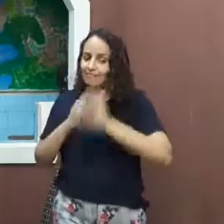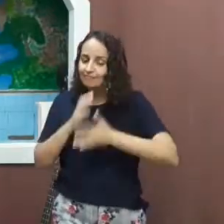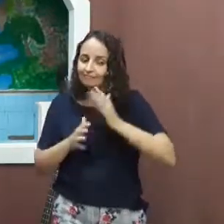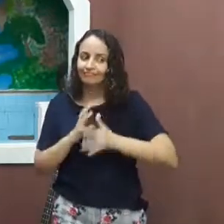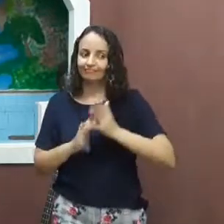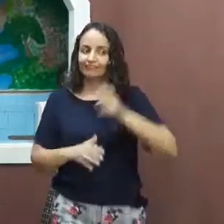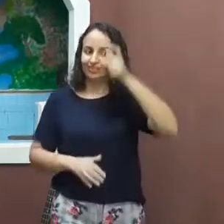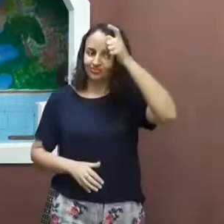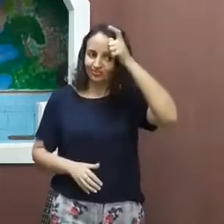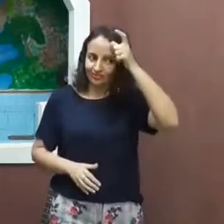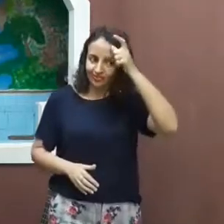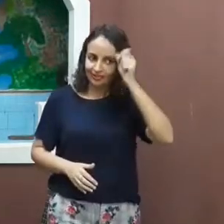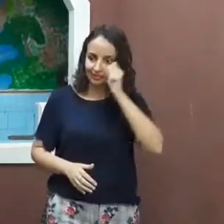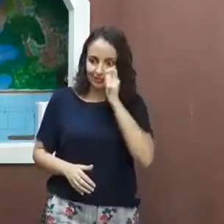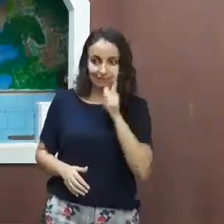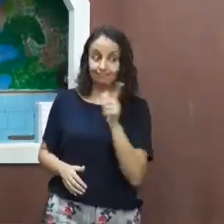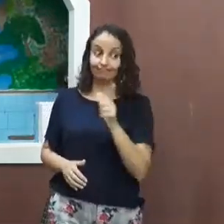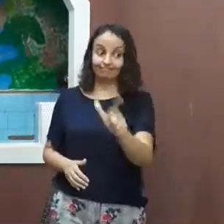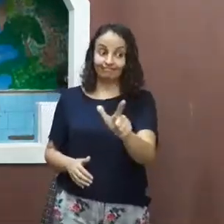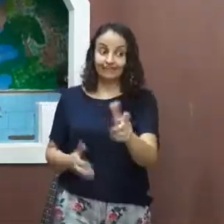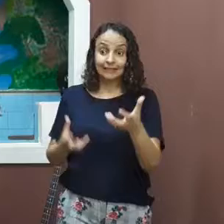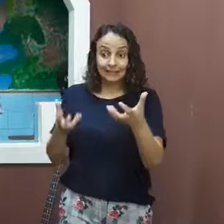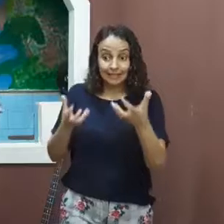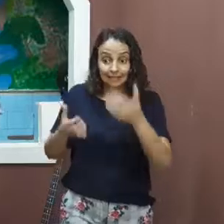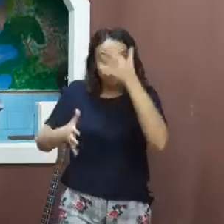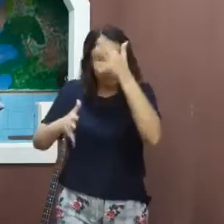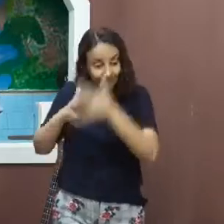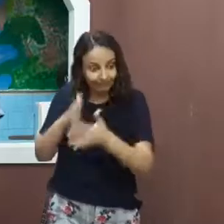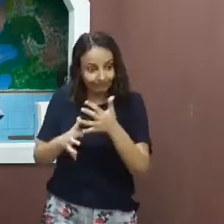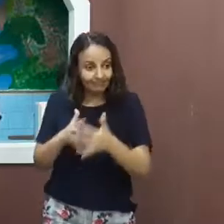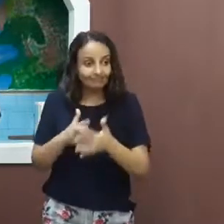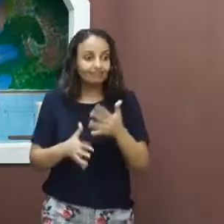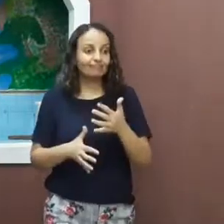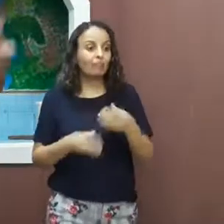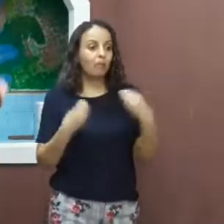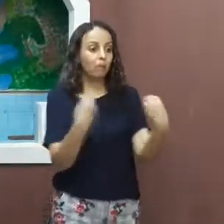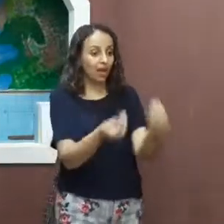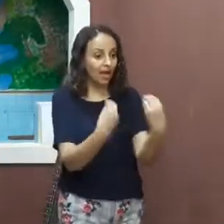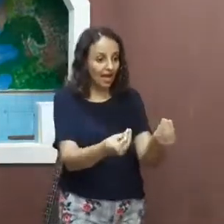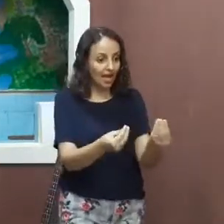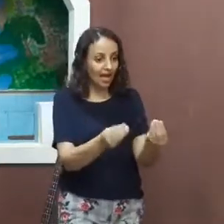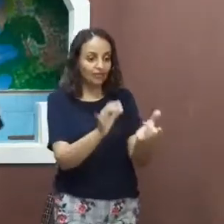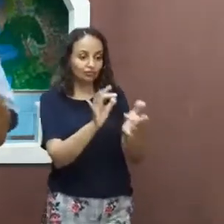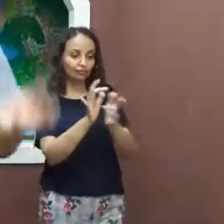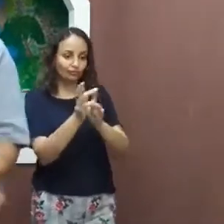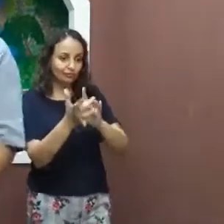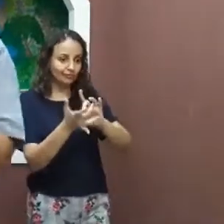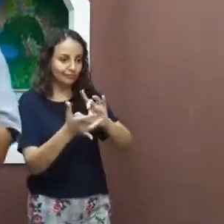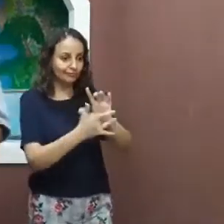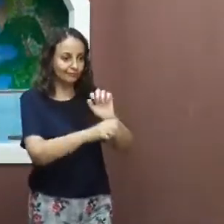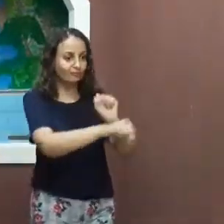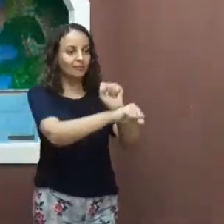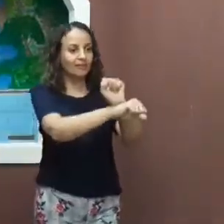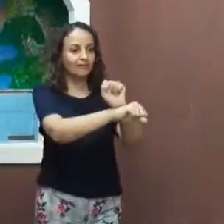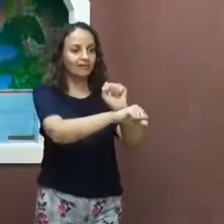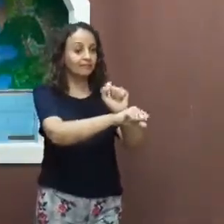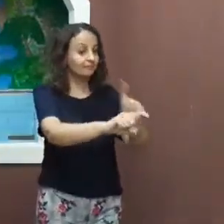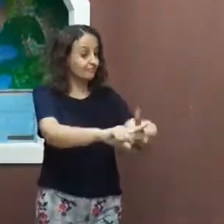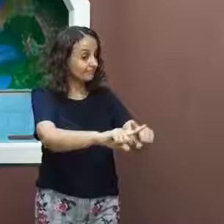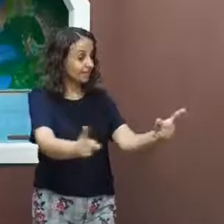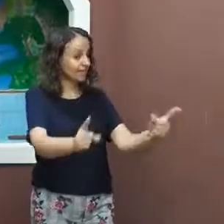buscou ferramentas para que Jesus fosse atrapalhado. Mas para a glória do